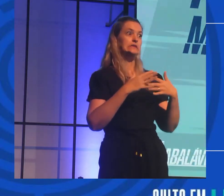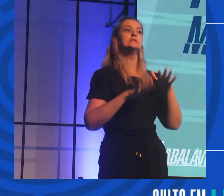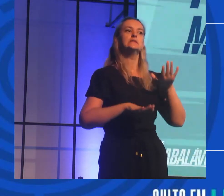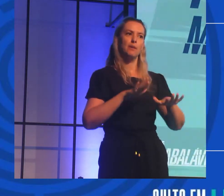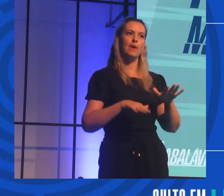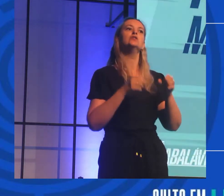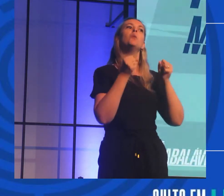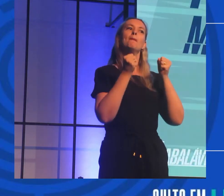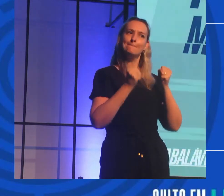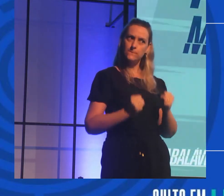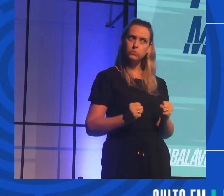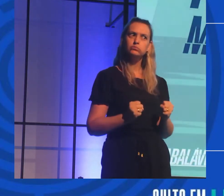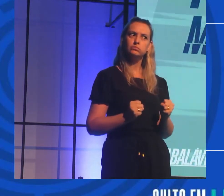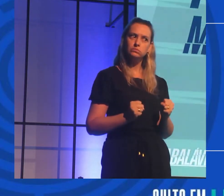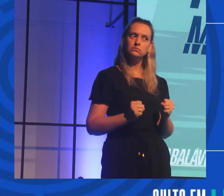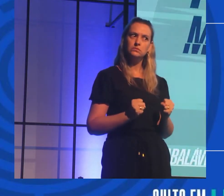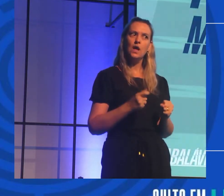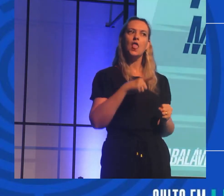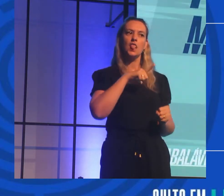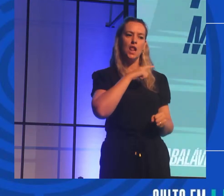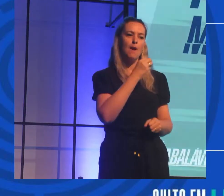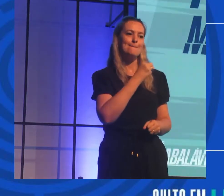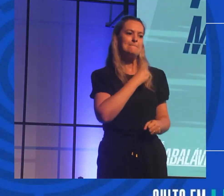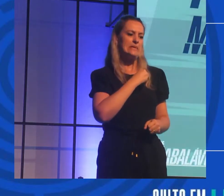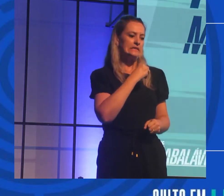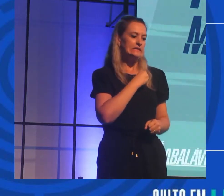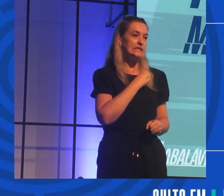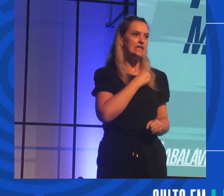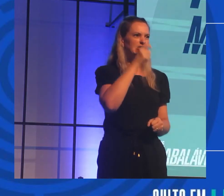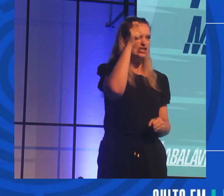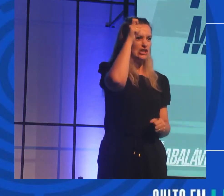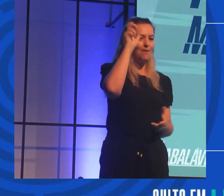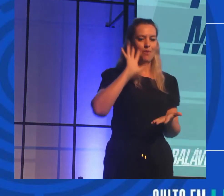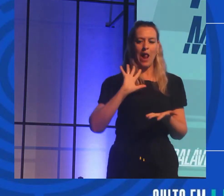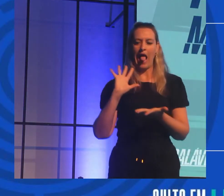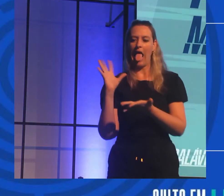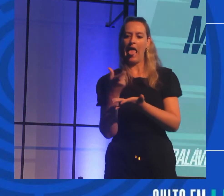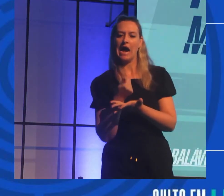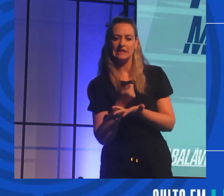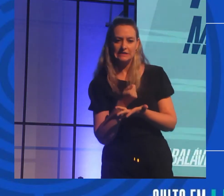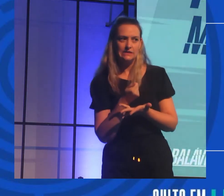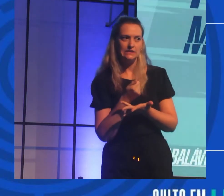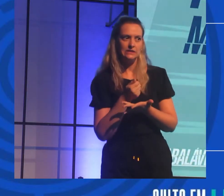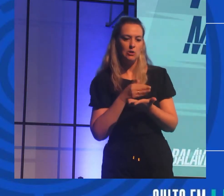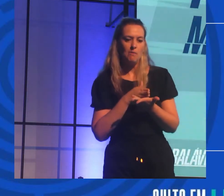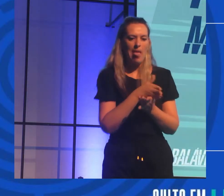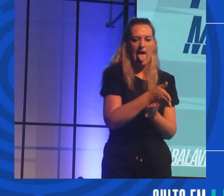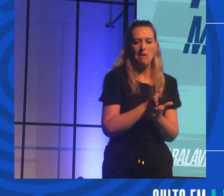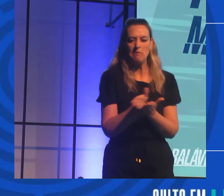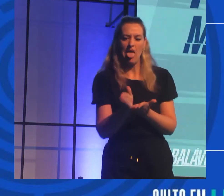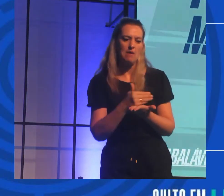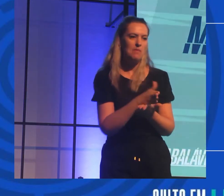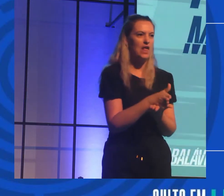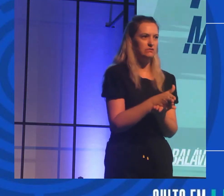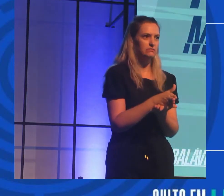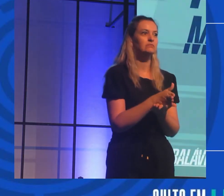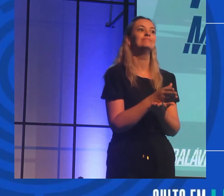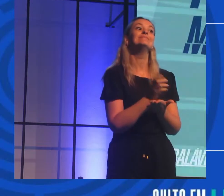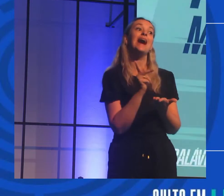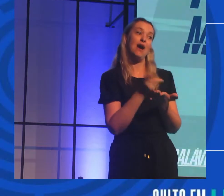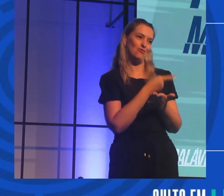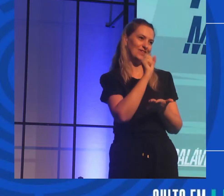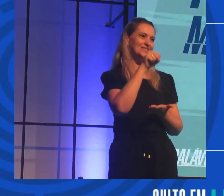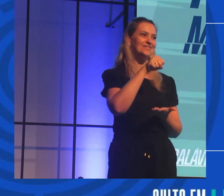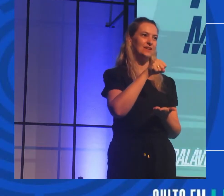Se estamos numa prática deliberada de um pecado, se estamos vivendo não em conformidade àquilo que a Bíblia diz, às vezes estamos de fato trazendo consequências diante da nossa própria